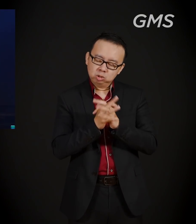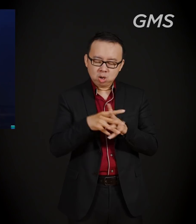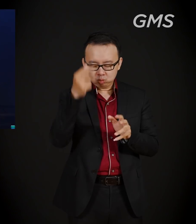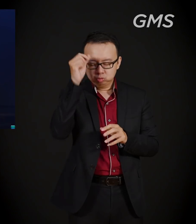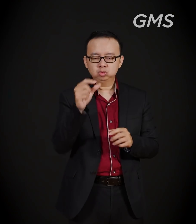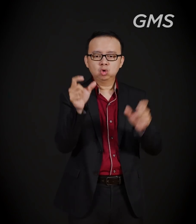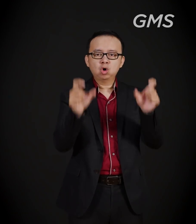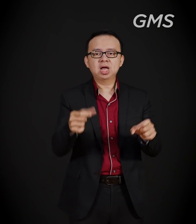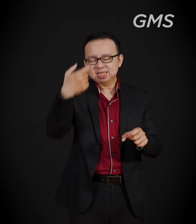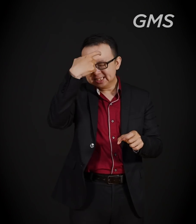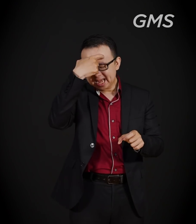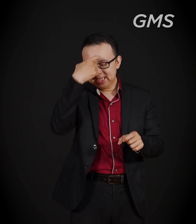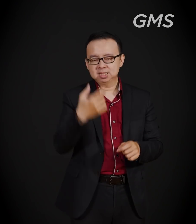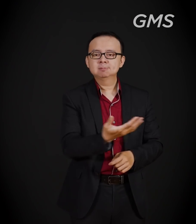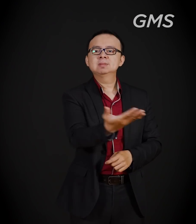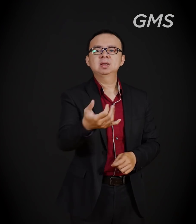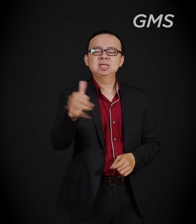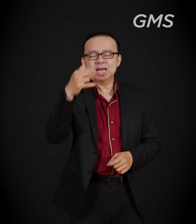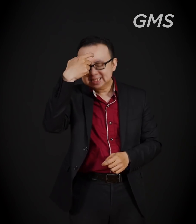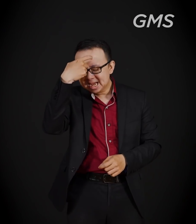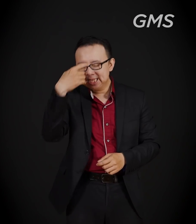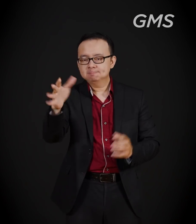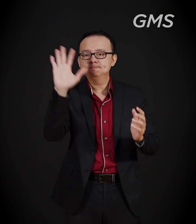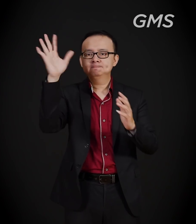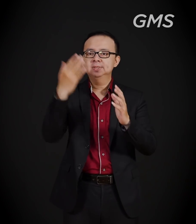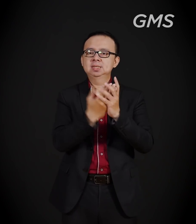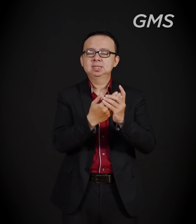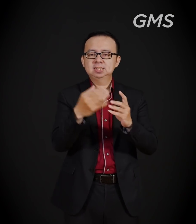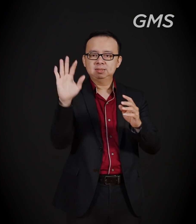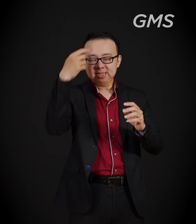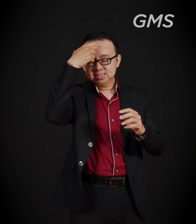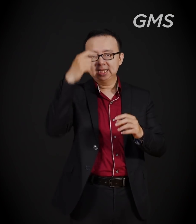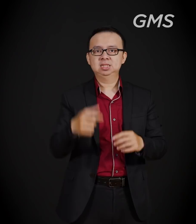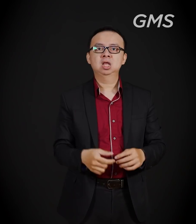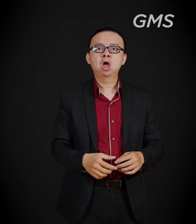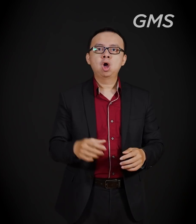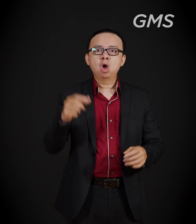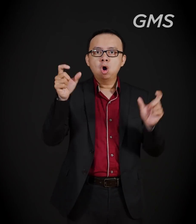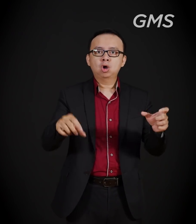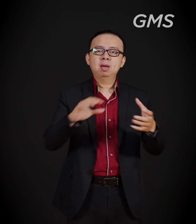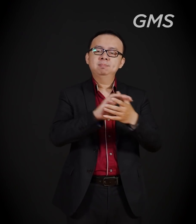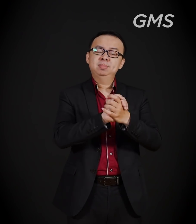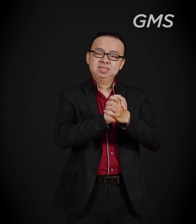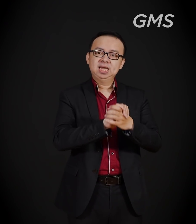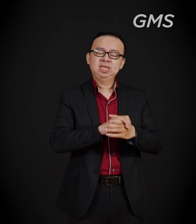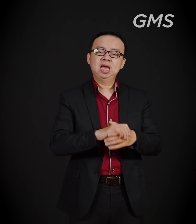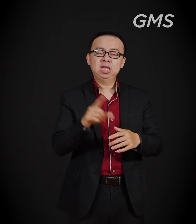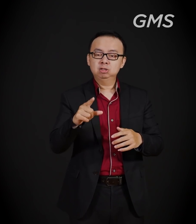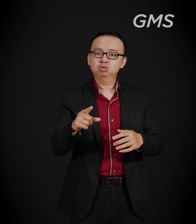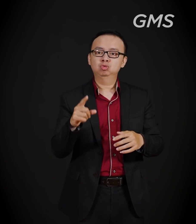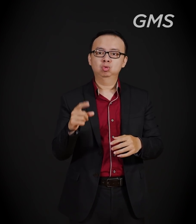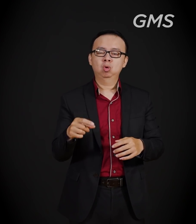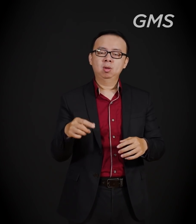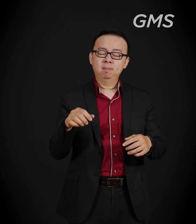kami sebagai orang percaya. Setiap saudara yang sakit, letakkan tangan kananmu di bagian tubuh yang sakit. Karena firman Tuhan katakan orang percaya akan tumpang tangan buat yang sakit. Dan yang sakit